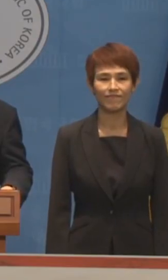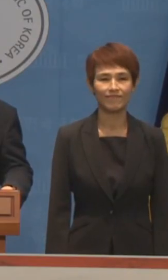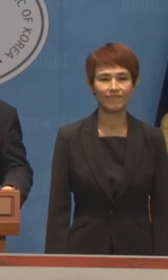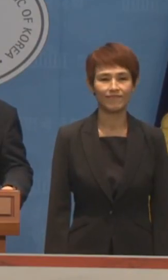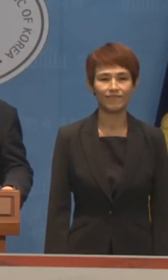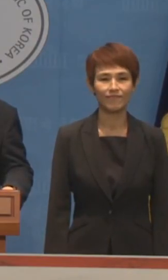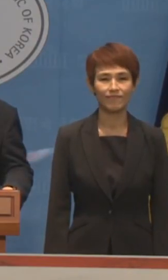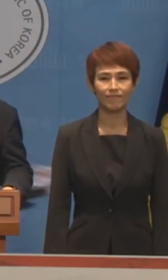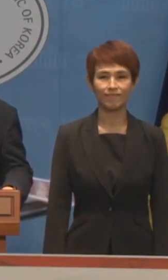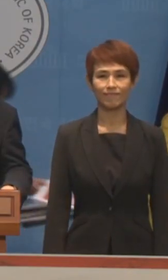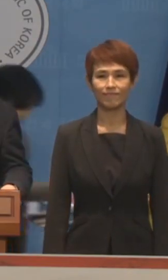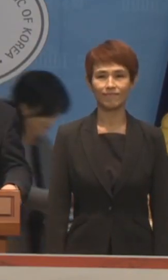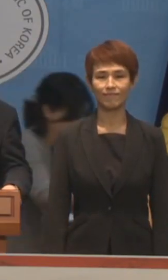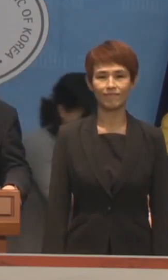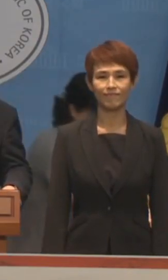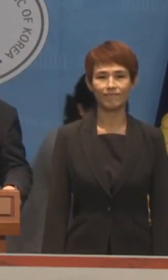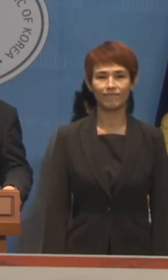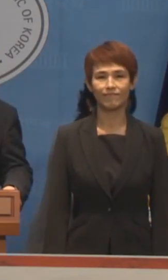왜 안 들어오시고?